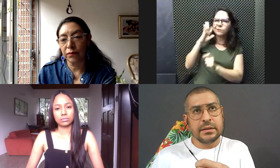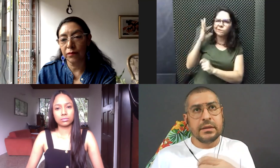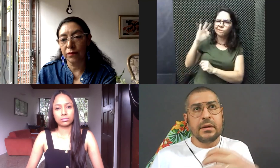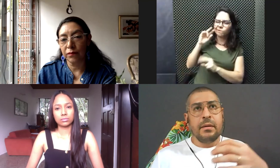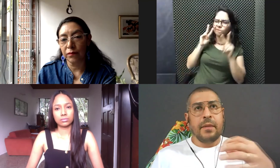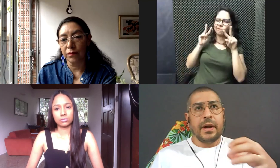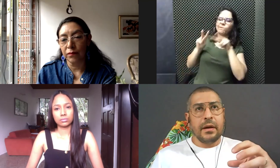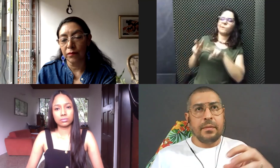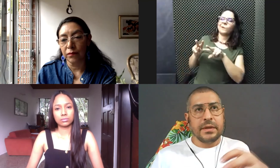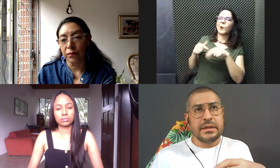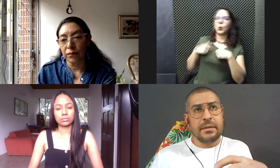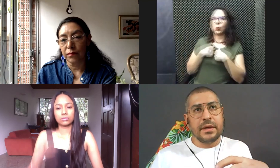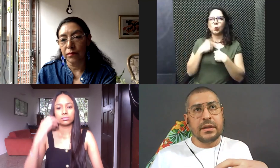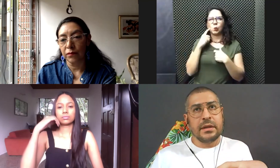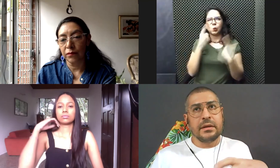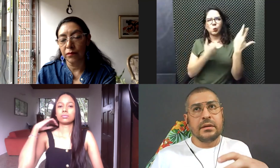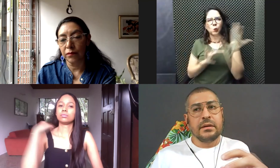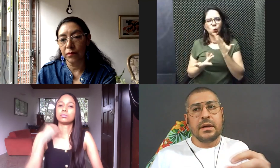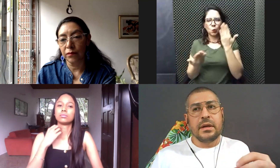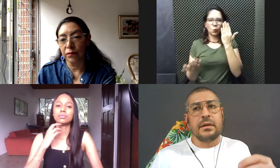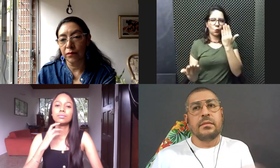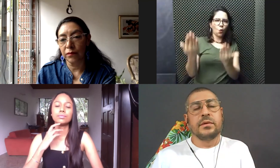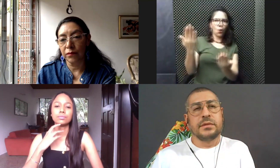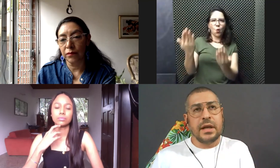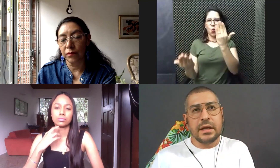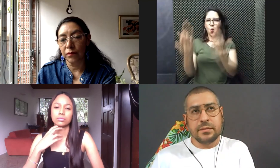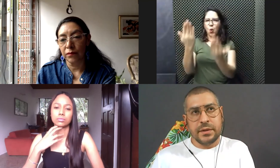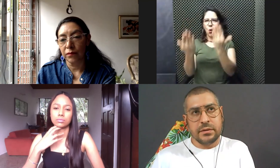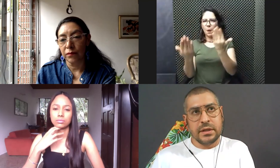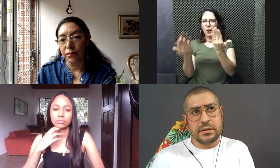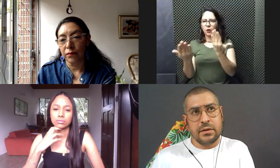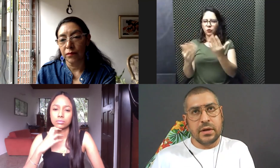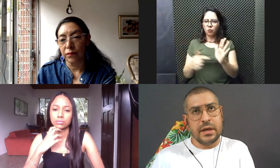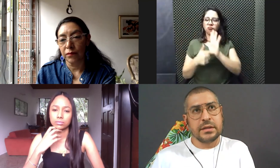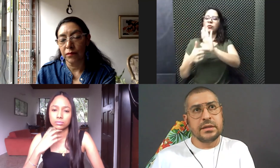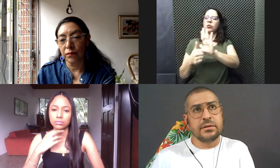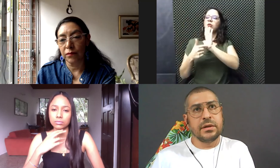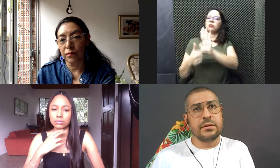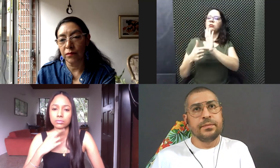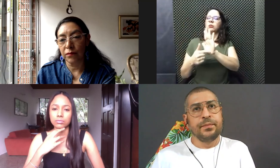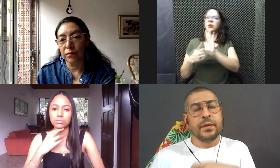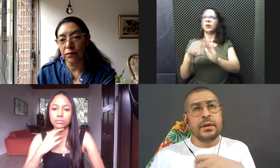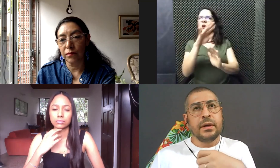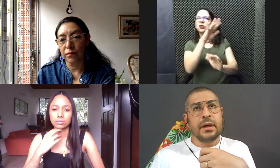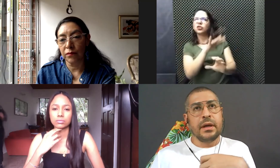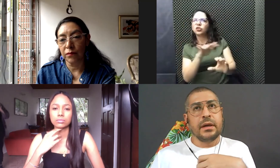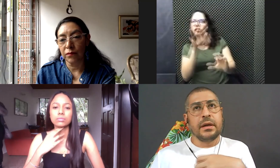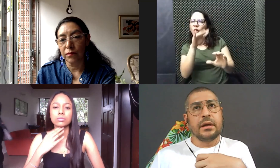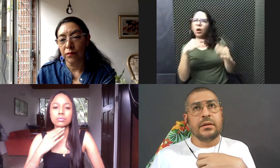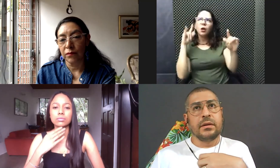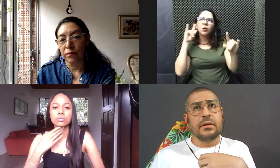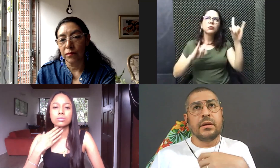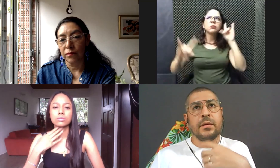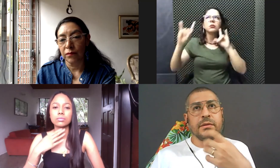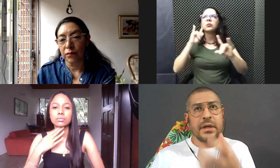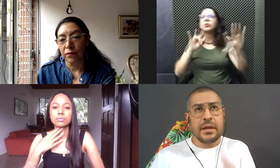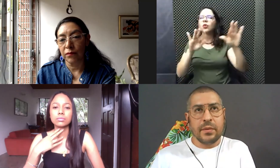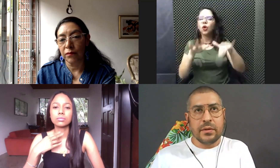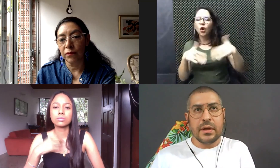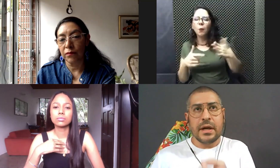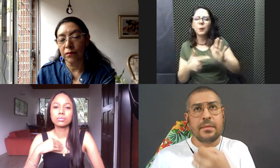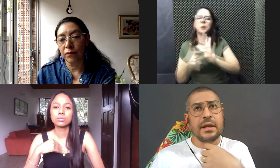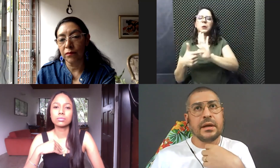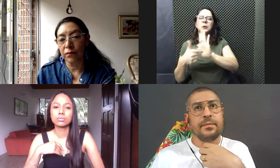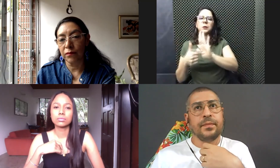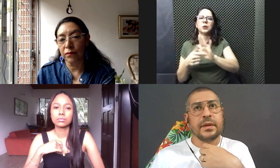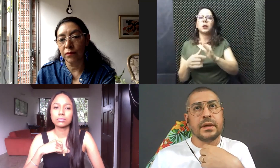equivalentes para precisamente mostrar a las personas lo que es el sonido. Ya me gustaría de pronto